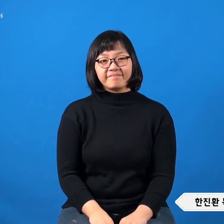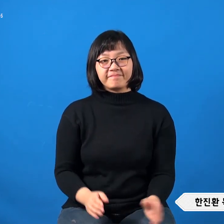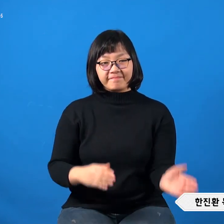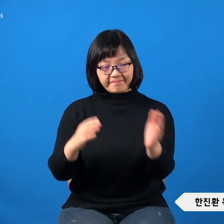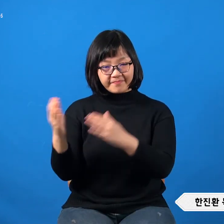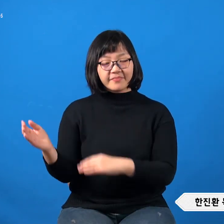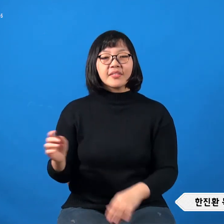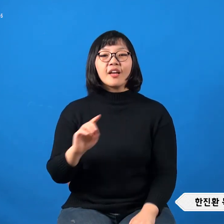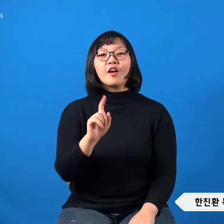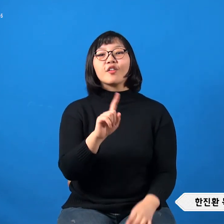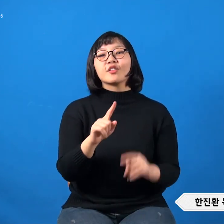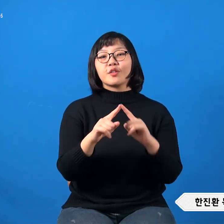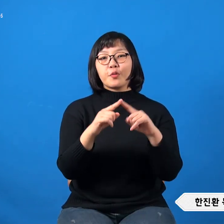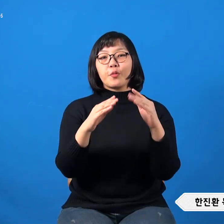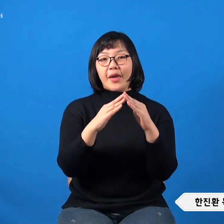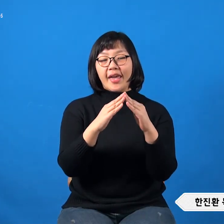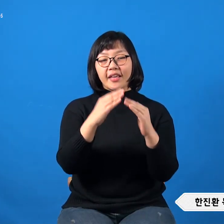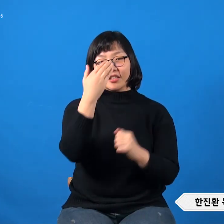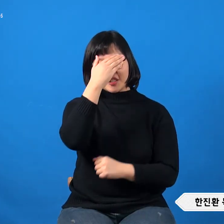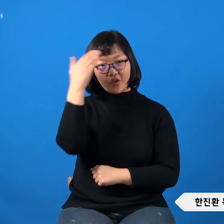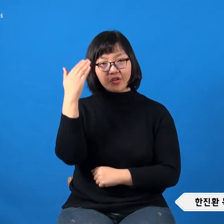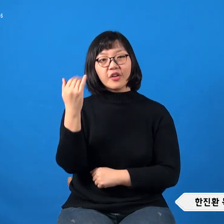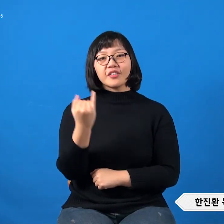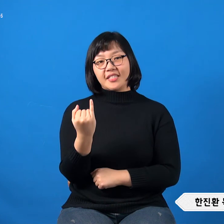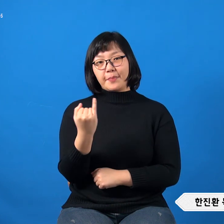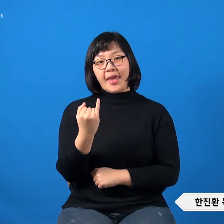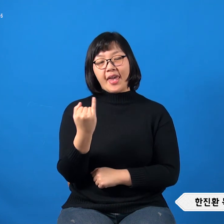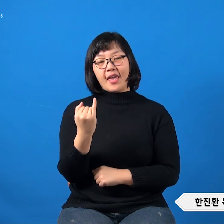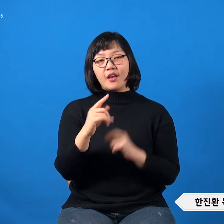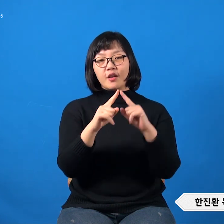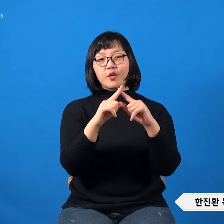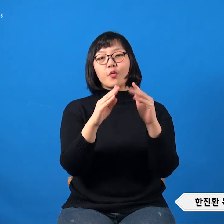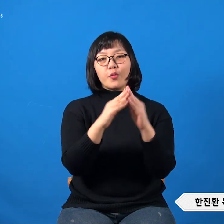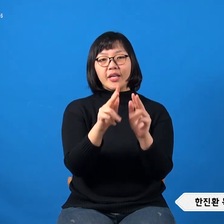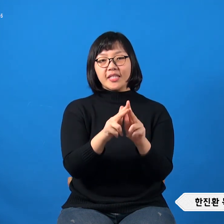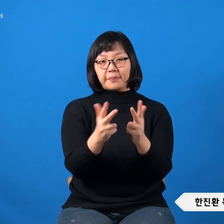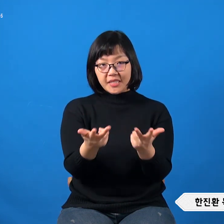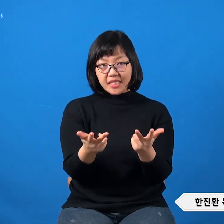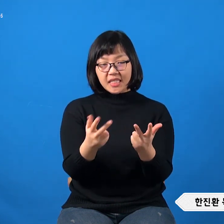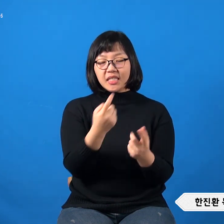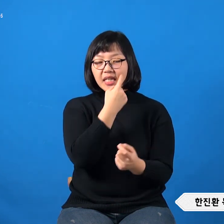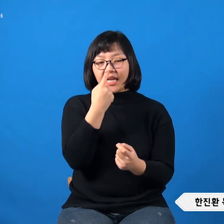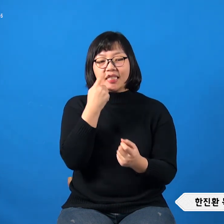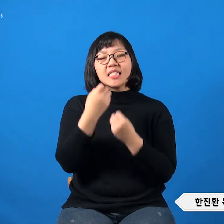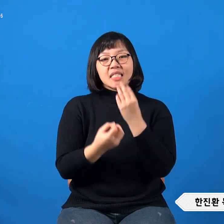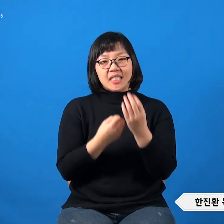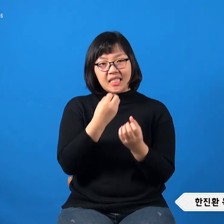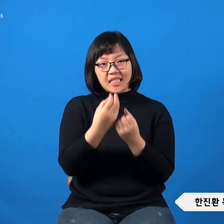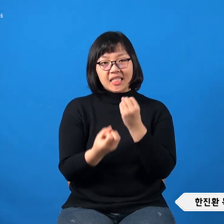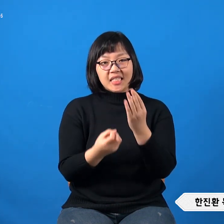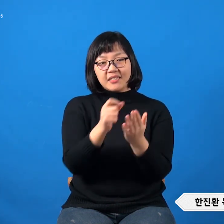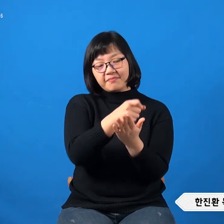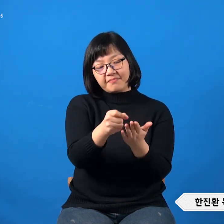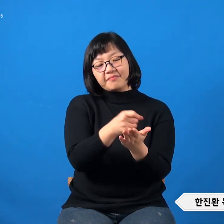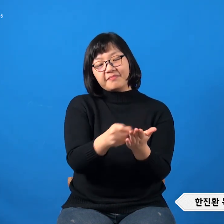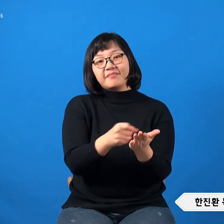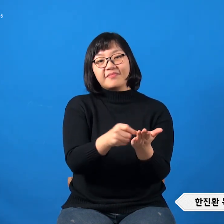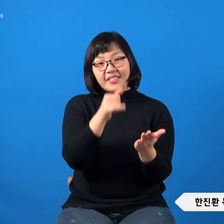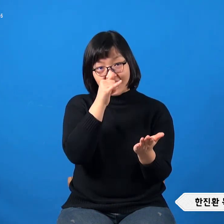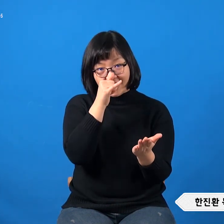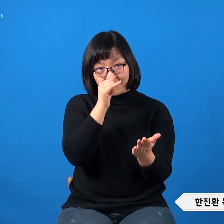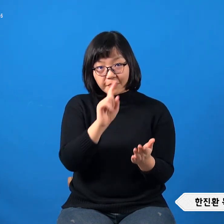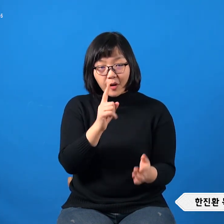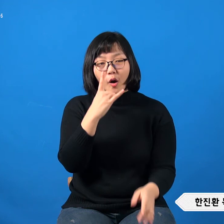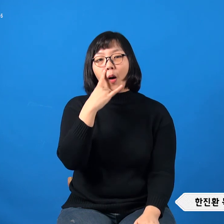어떤 교회 청년부 자매가 자기 교회 소식지에 이런 간증을 실었습니다. 자기 어머니는 결혼하기